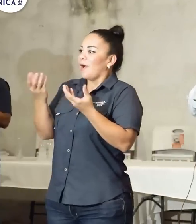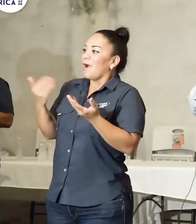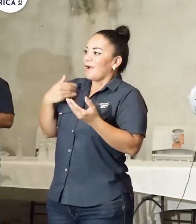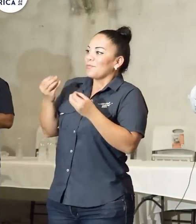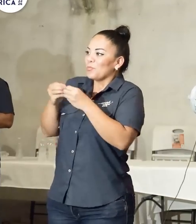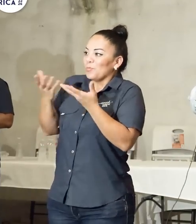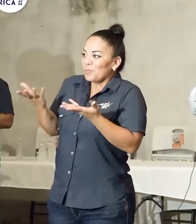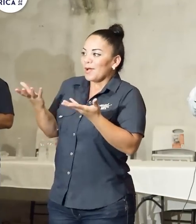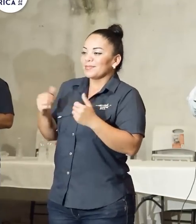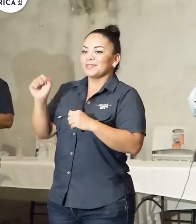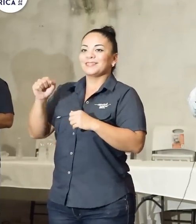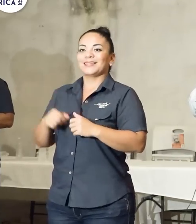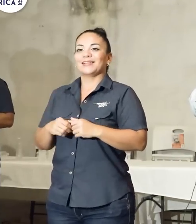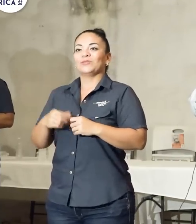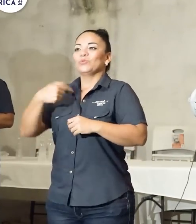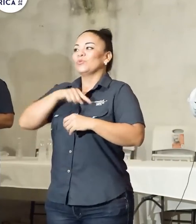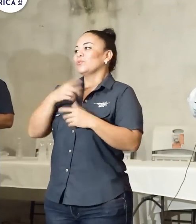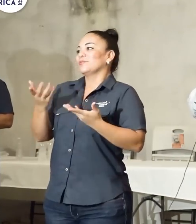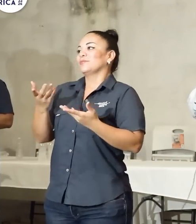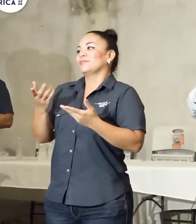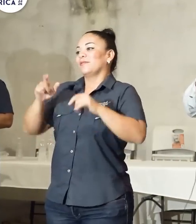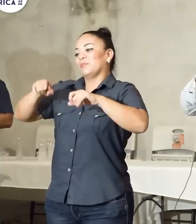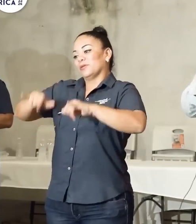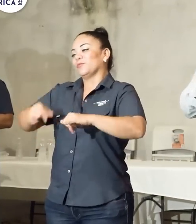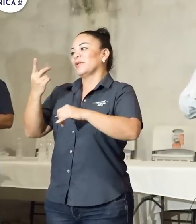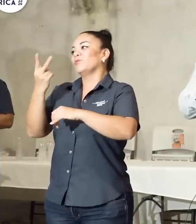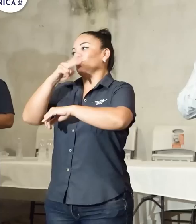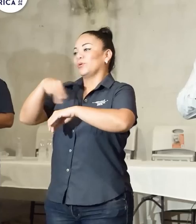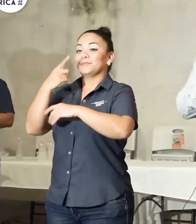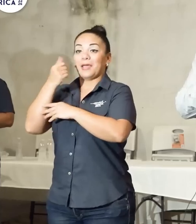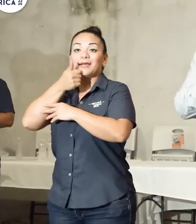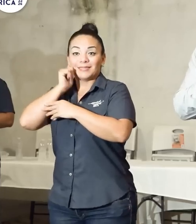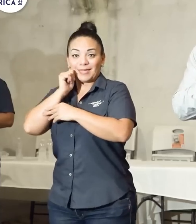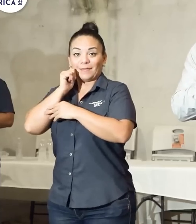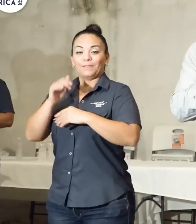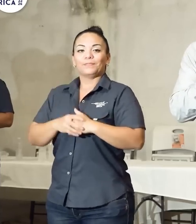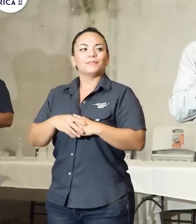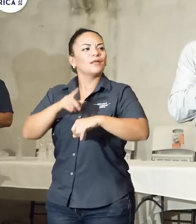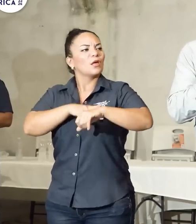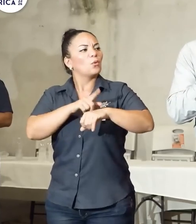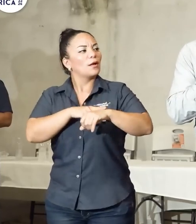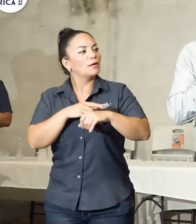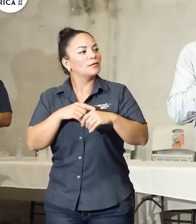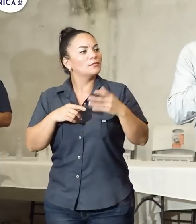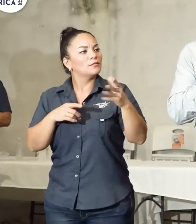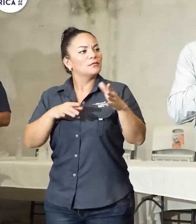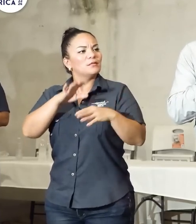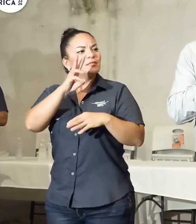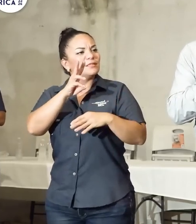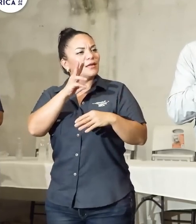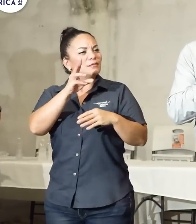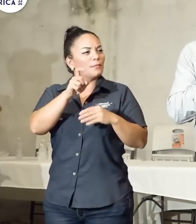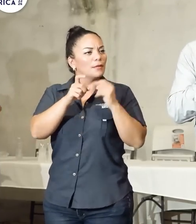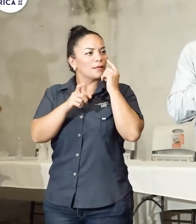más. De hecho, tendríamos que quedarnos un par de horas. Ayer estuvimos, ¿de qué hora? Tipo 6:30,